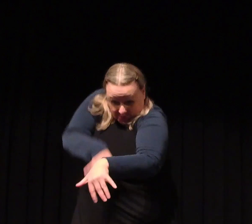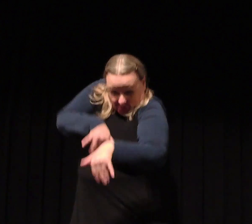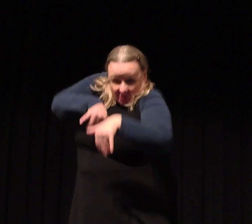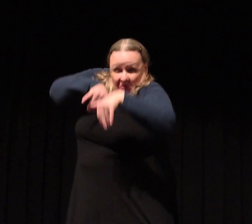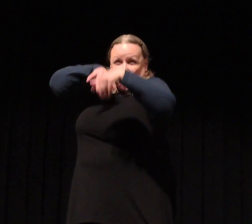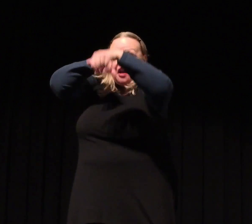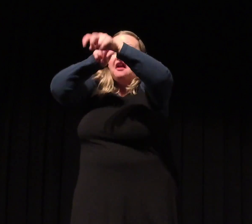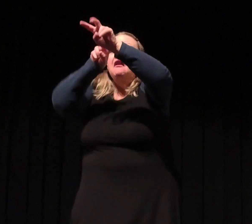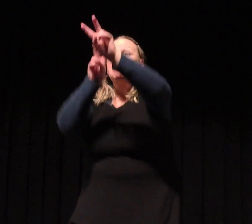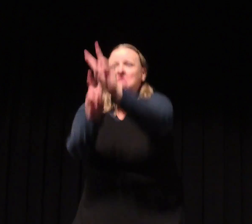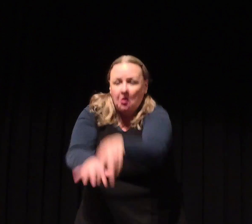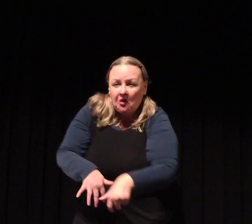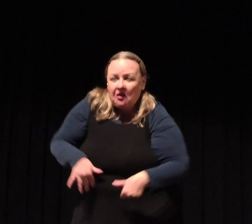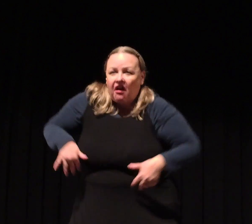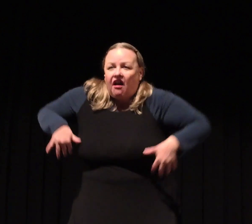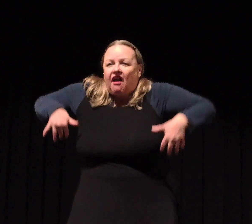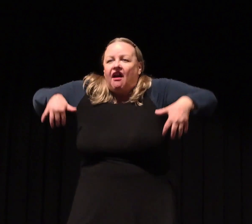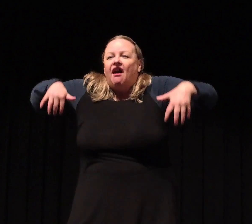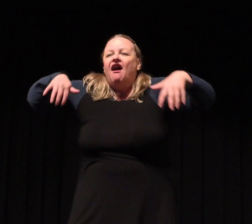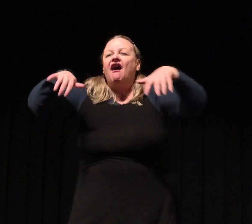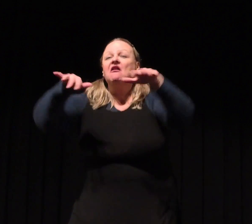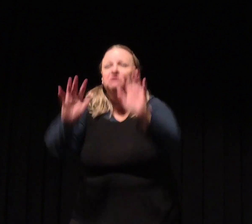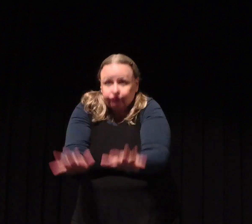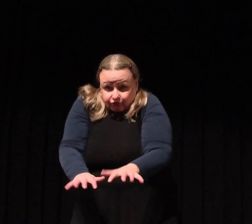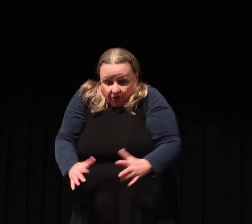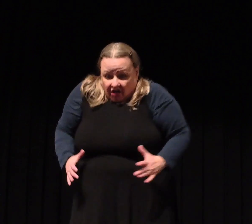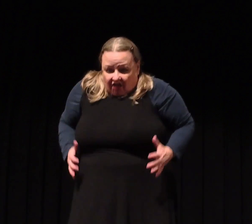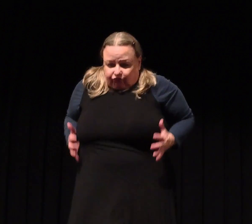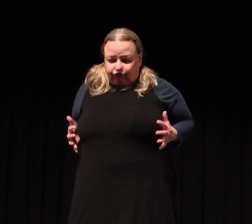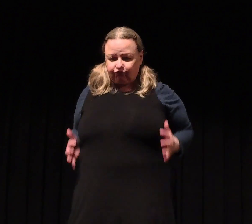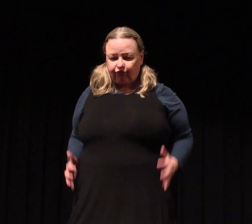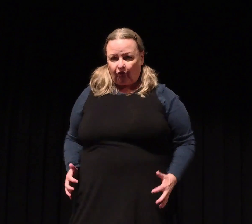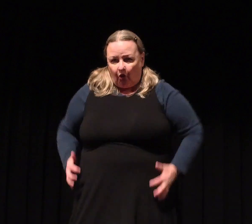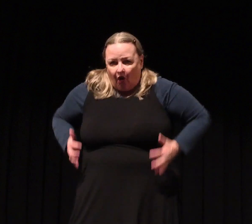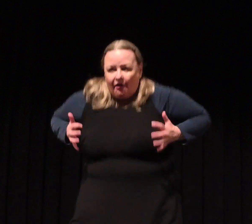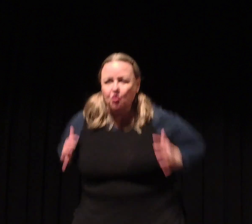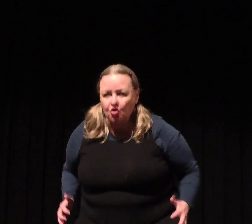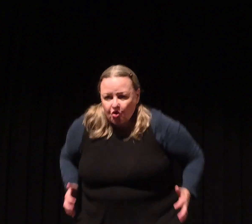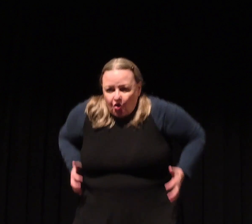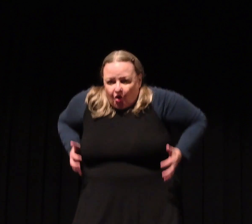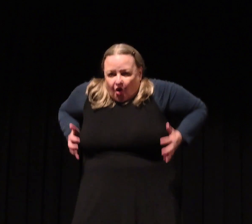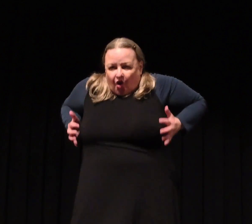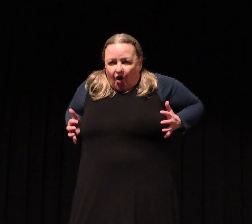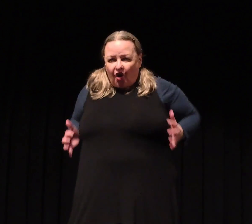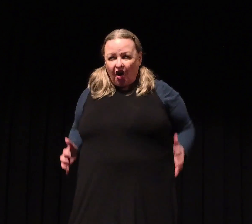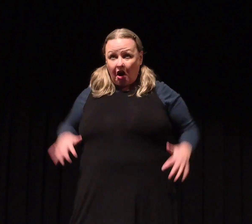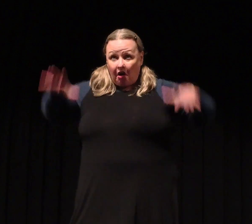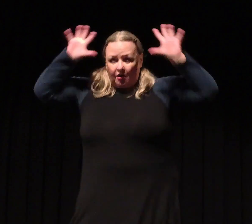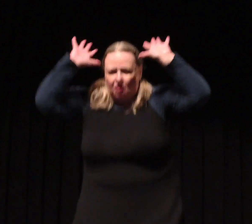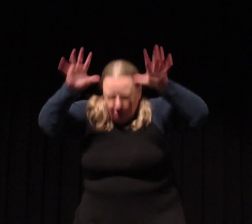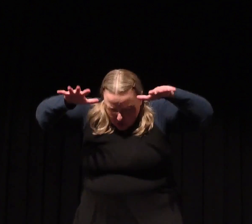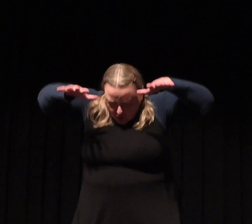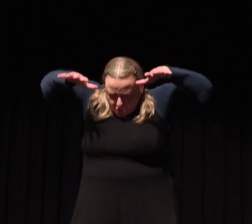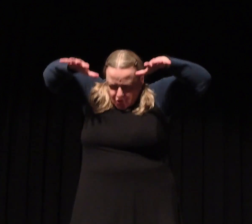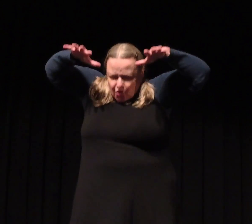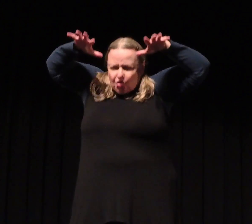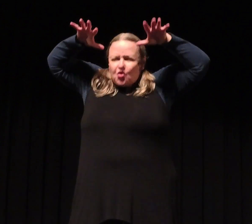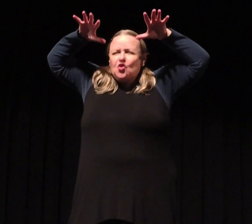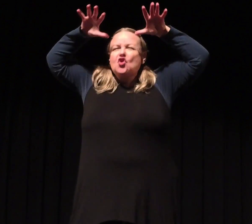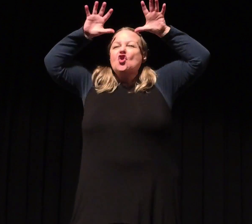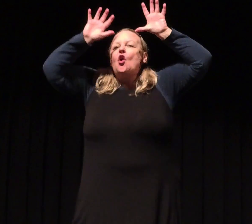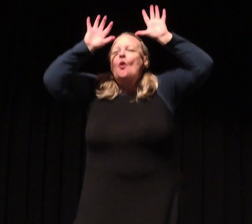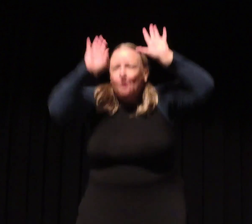Il court, il court, il court. Avez-vous vu son corps